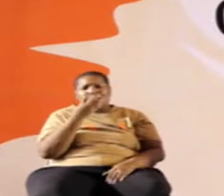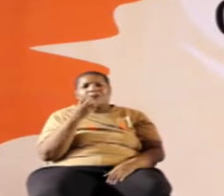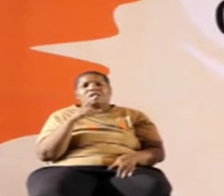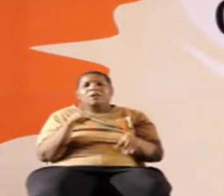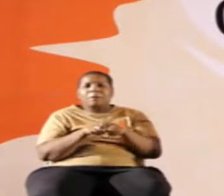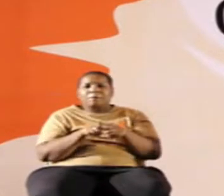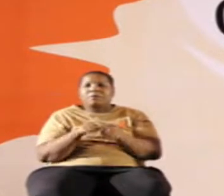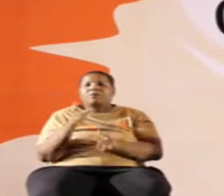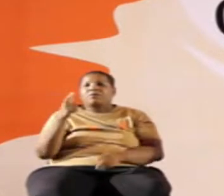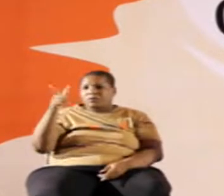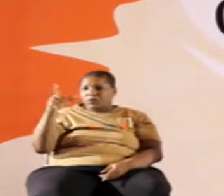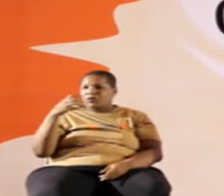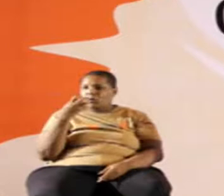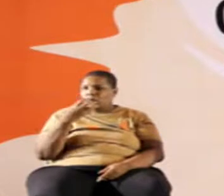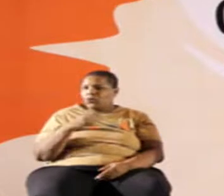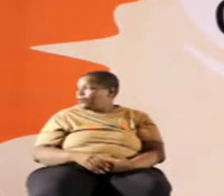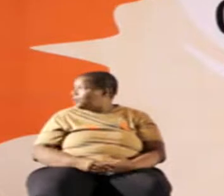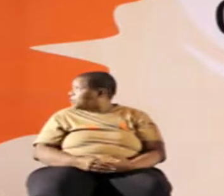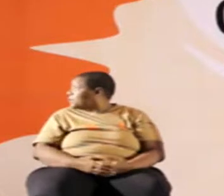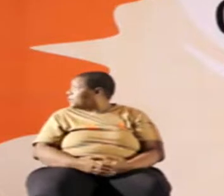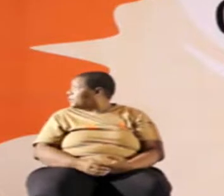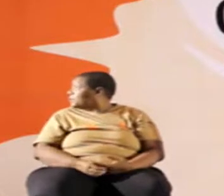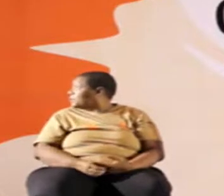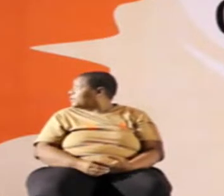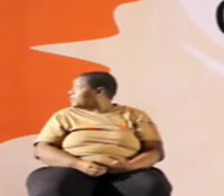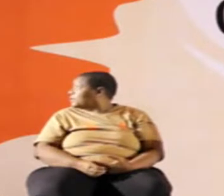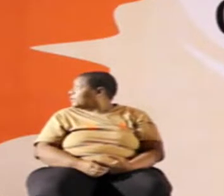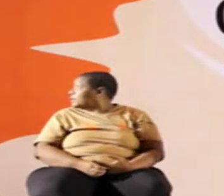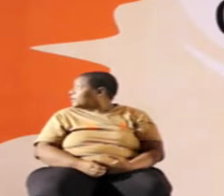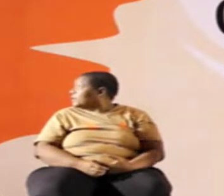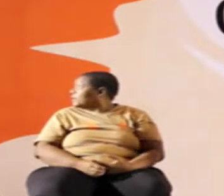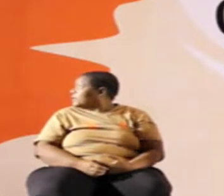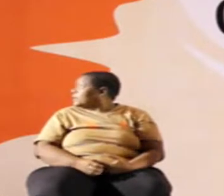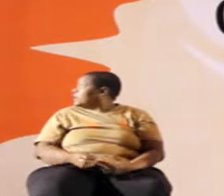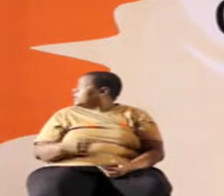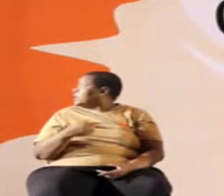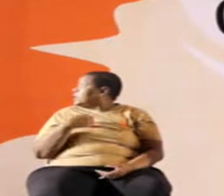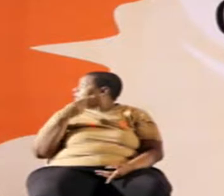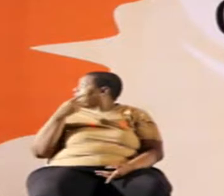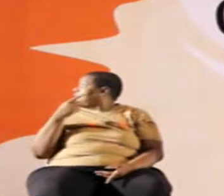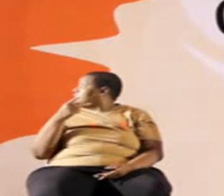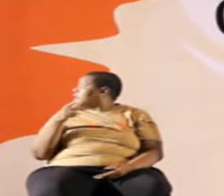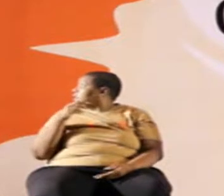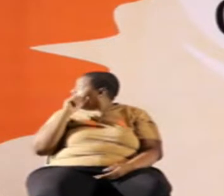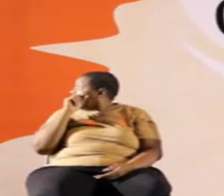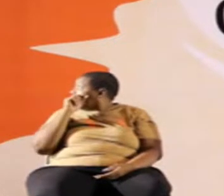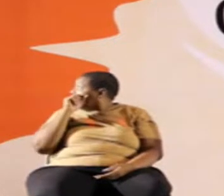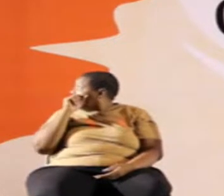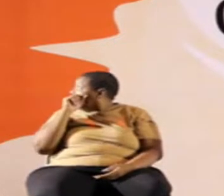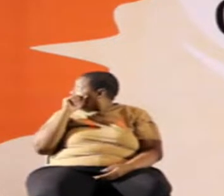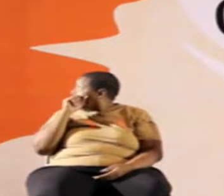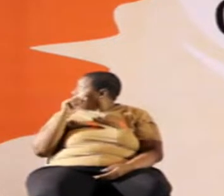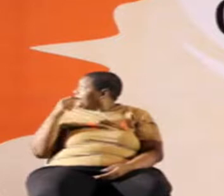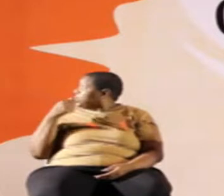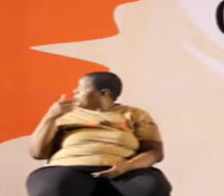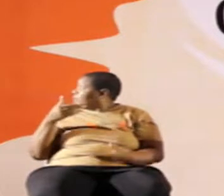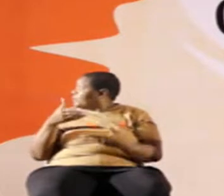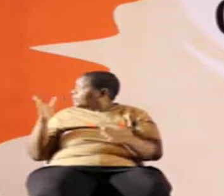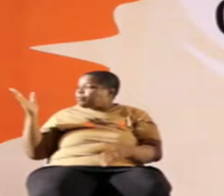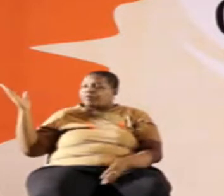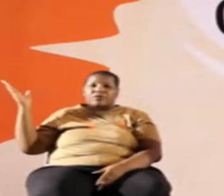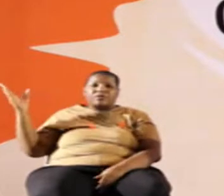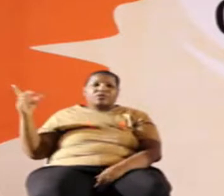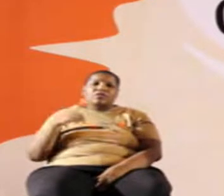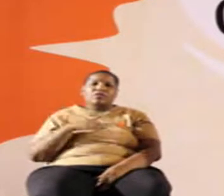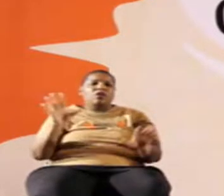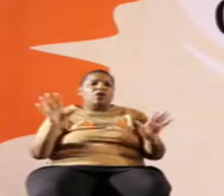Mais um para ser. Esse é para poder abrir espaço para... Pode passar, Andresa, por favor. Que é para abrir espaço. Aqui, eu